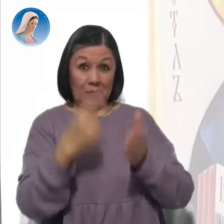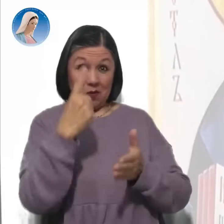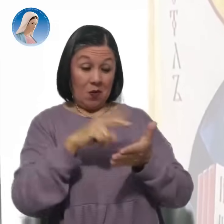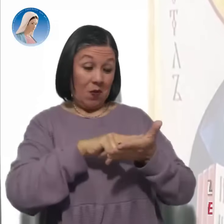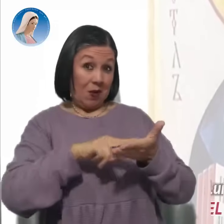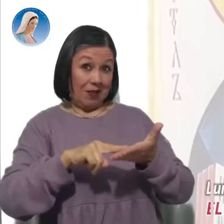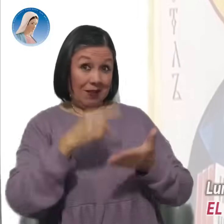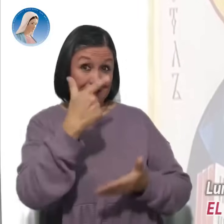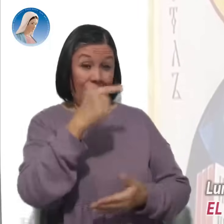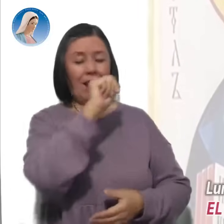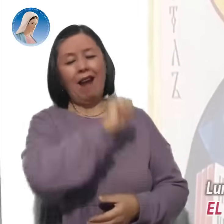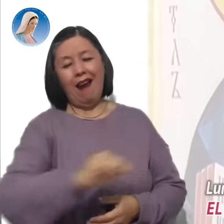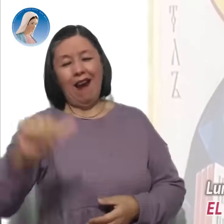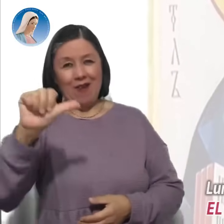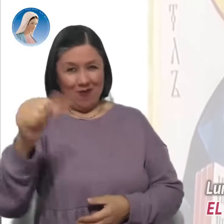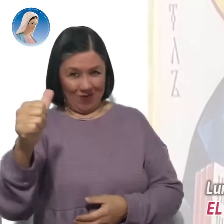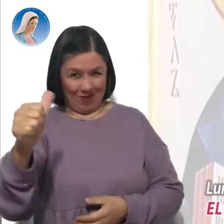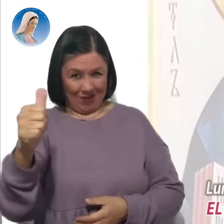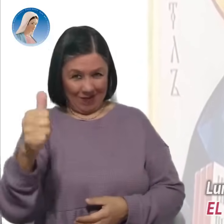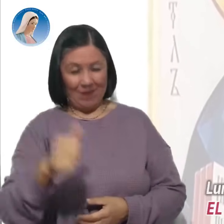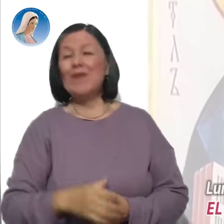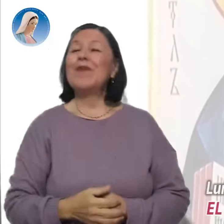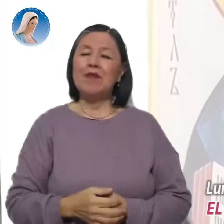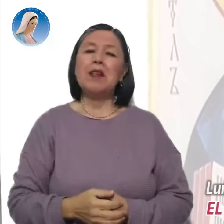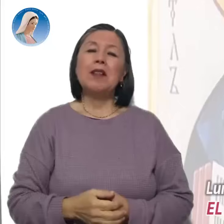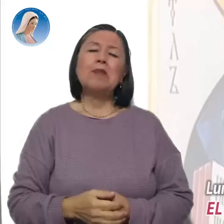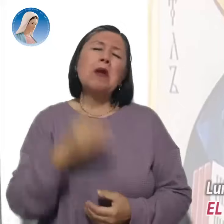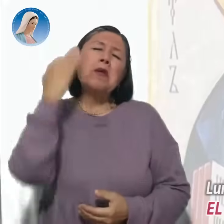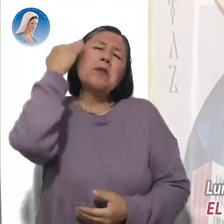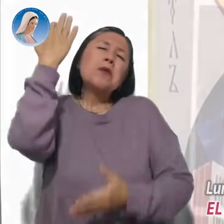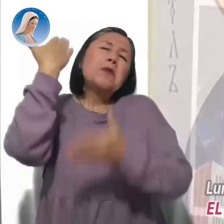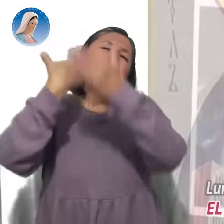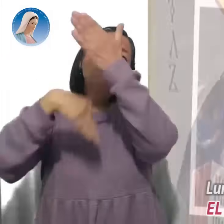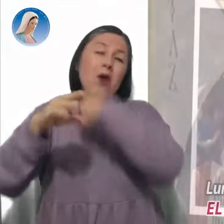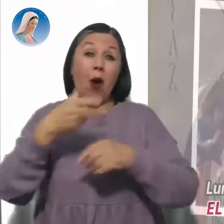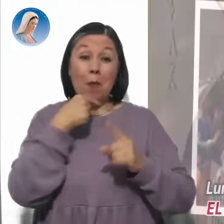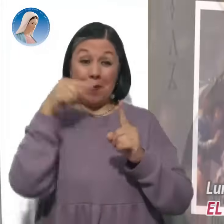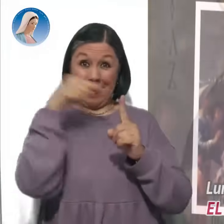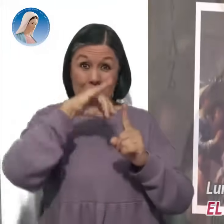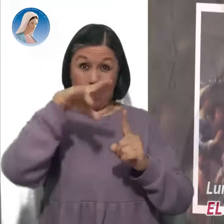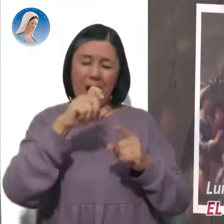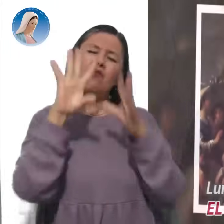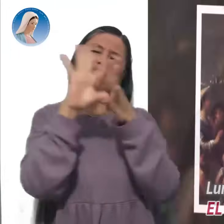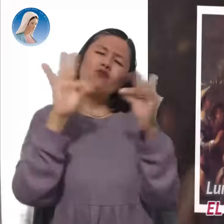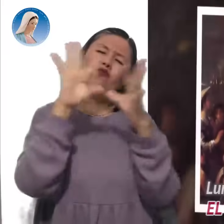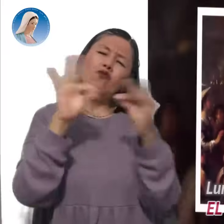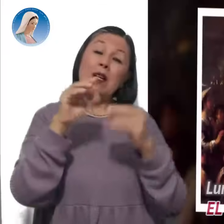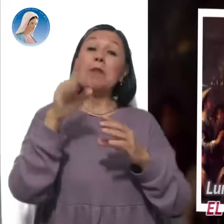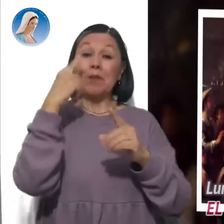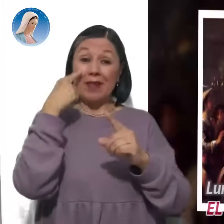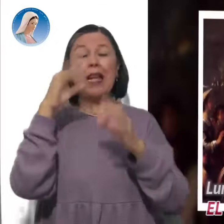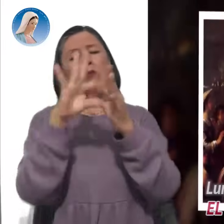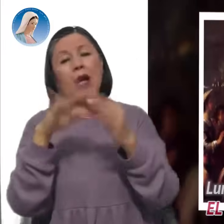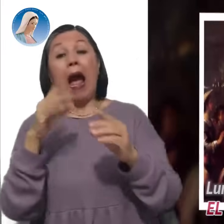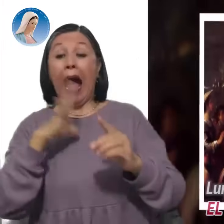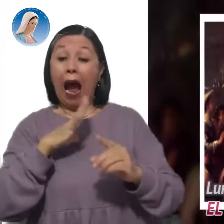versículos del 7 al 11 En aquel tiempo Juan predicaba diciendo, Ya viene